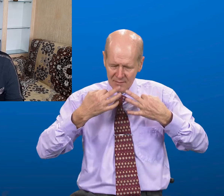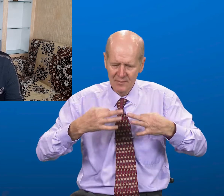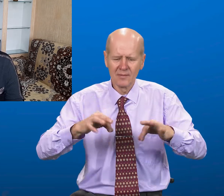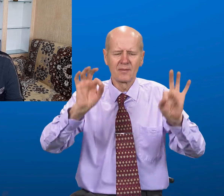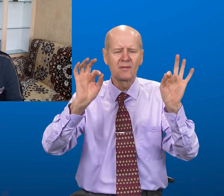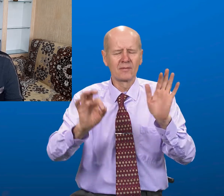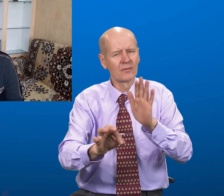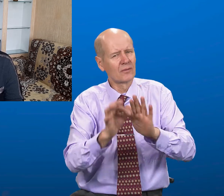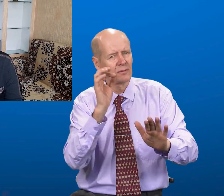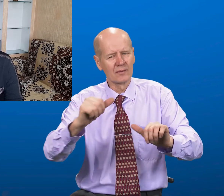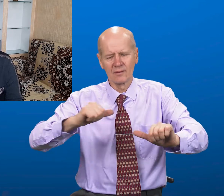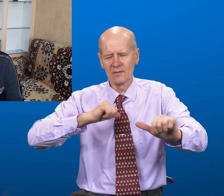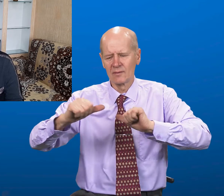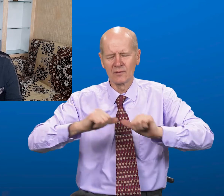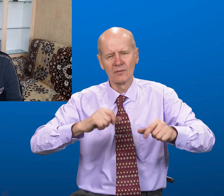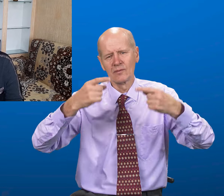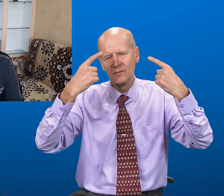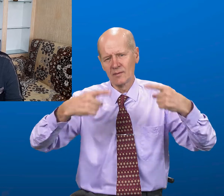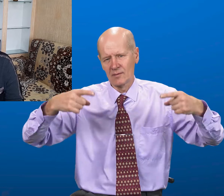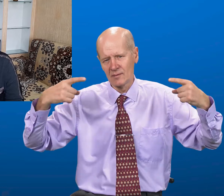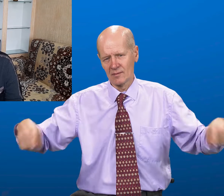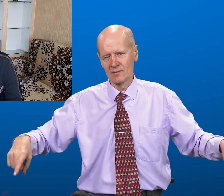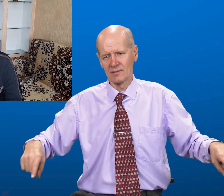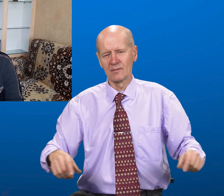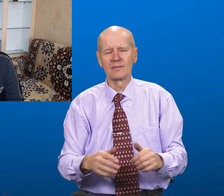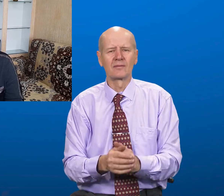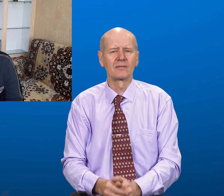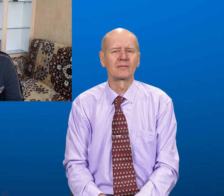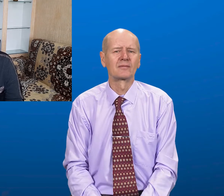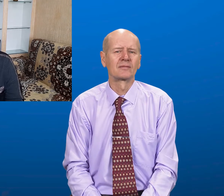с Господом, нужно избавиться от грехов.